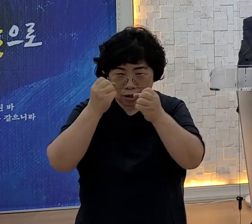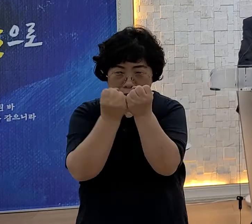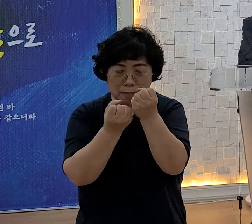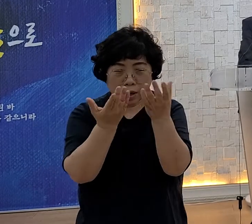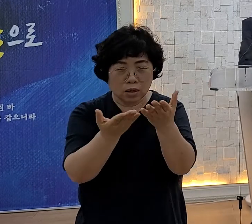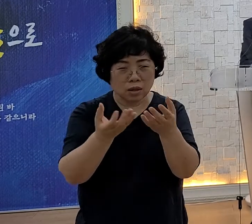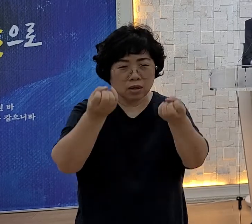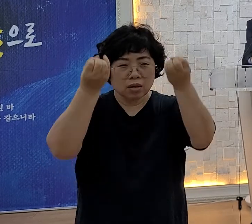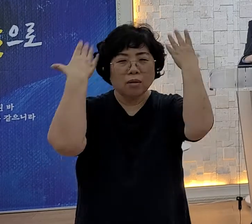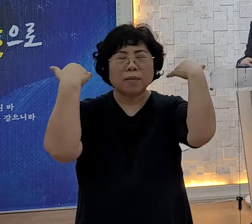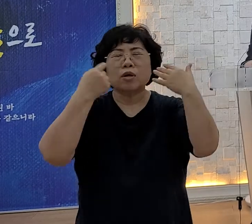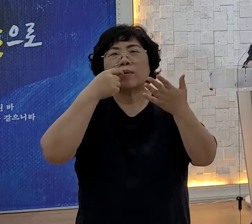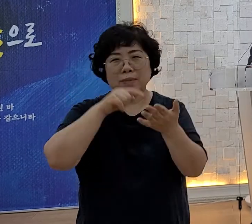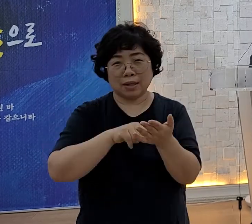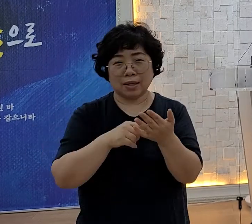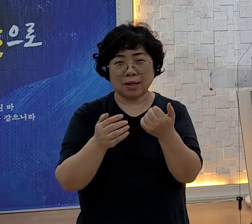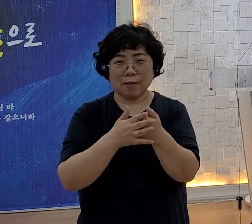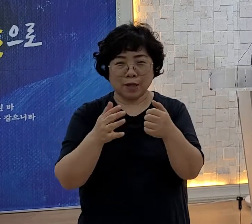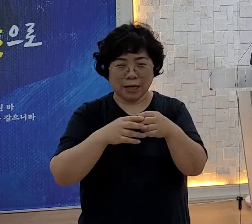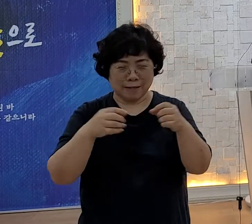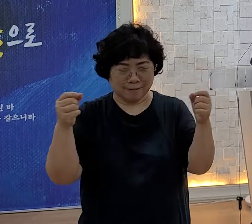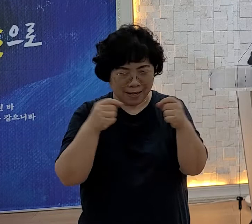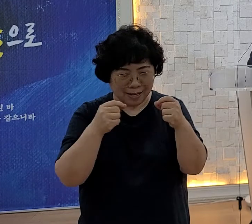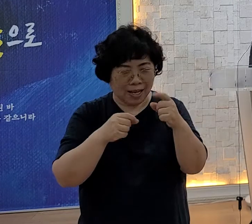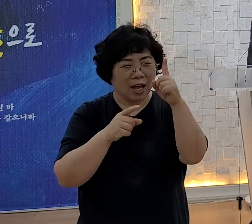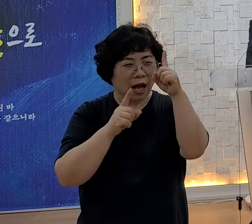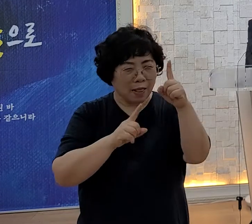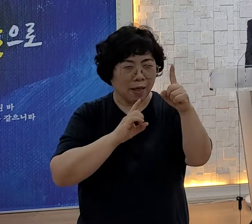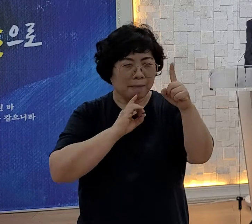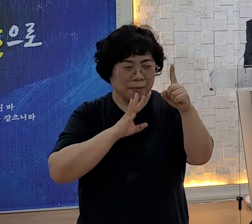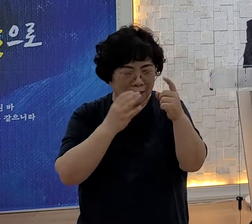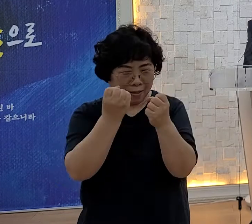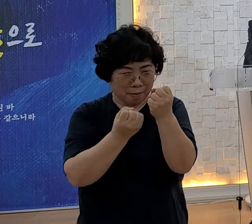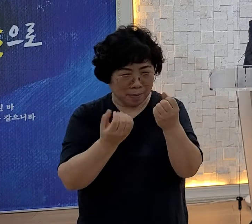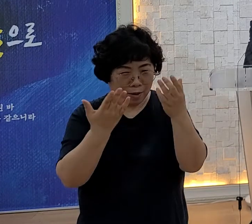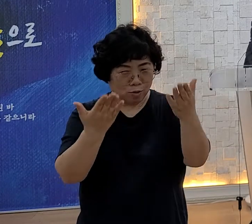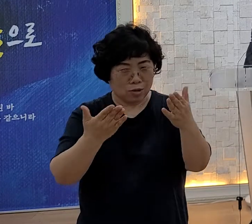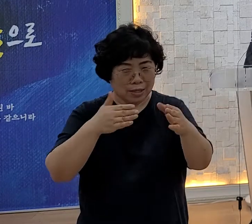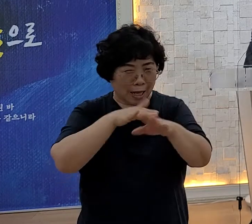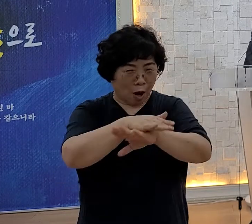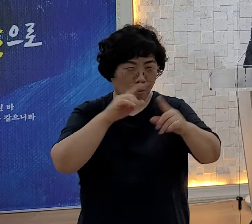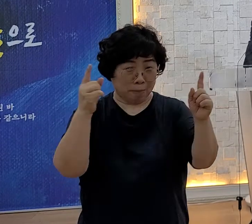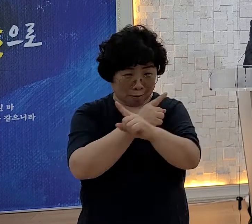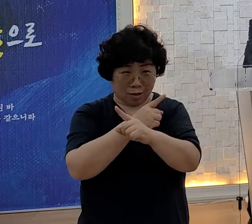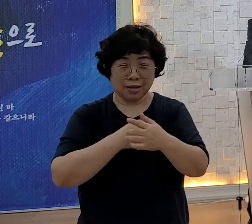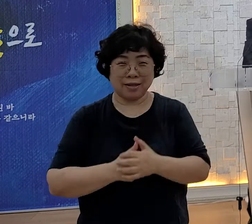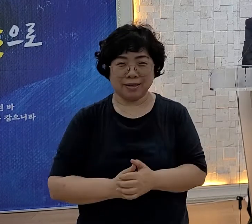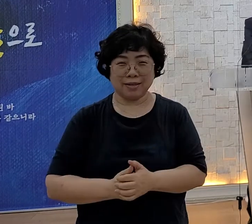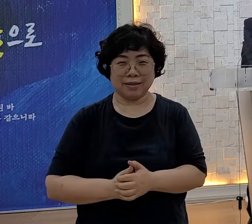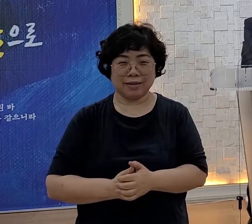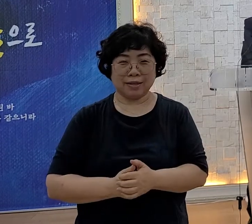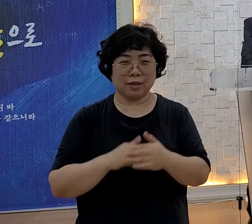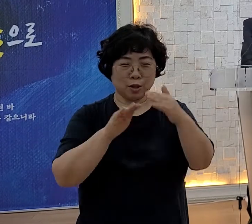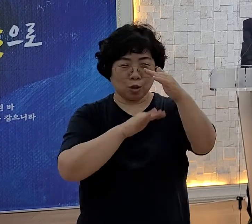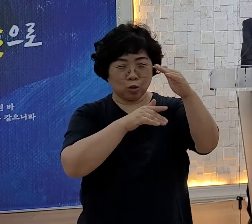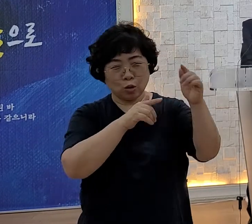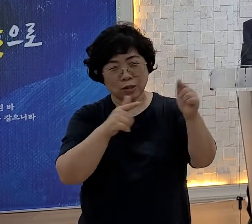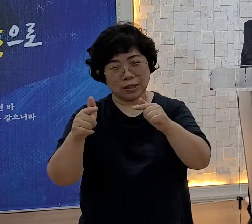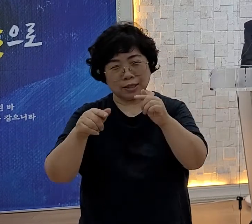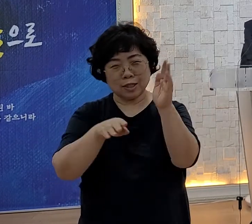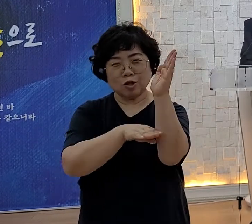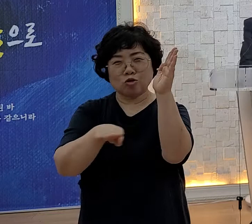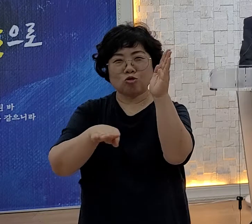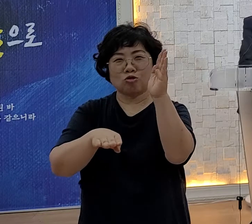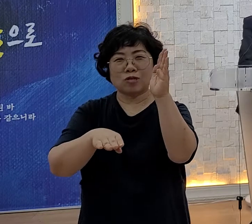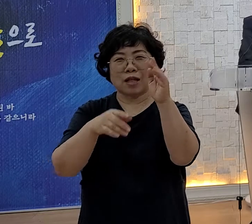하는데 이게 좀 길어집니다. 그래도 한 가지를 소화하는 게 우리 성도들의 이